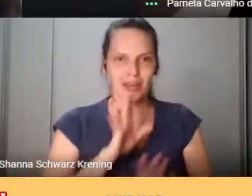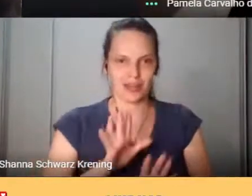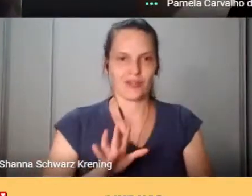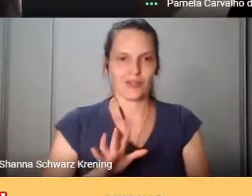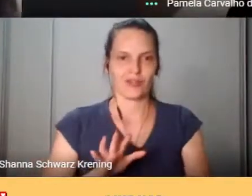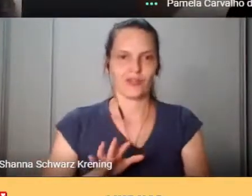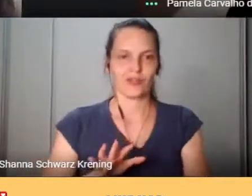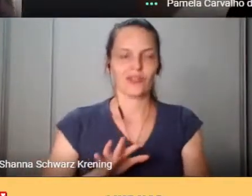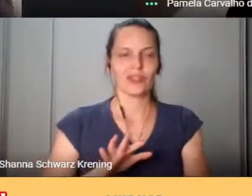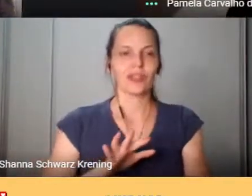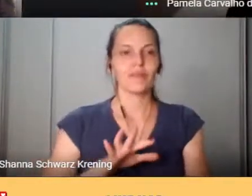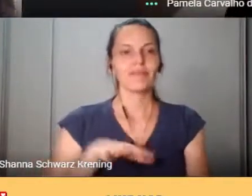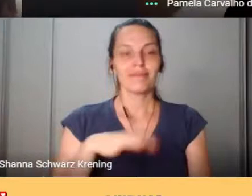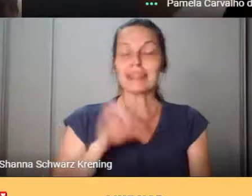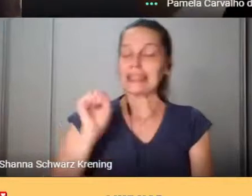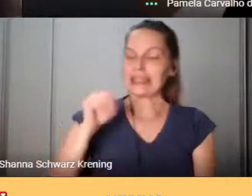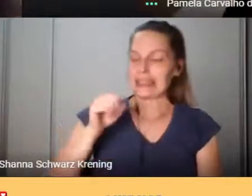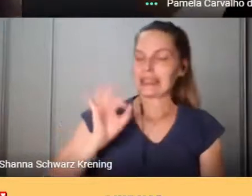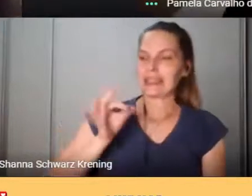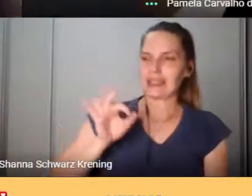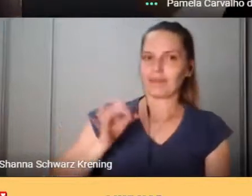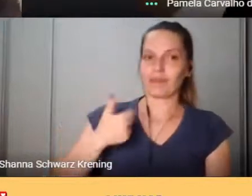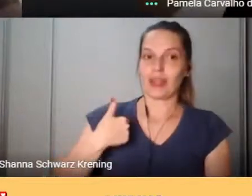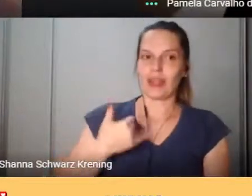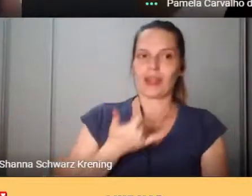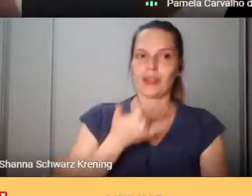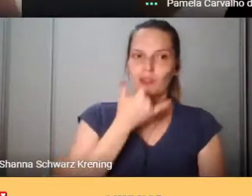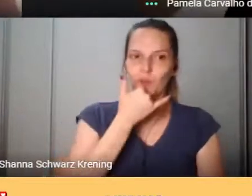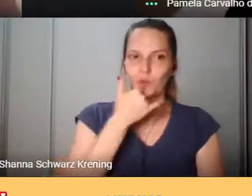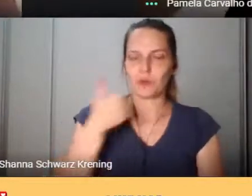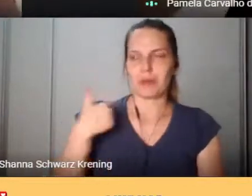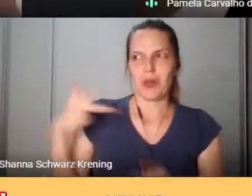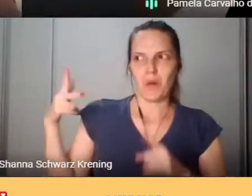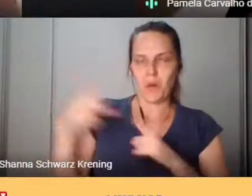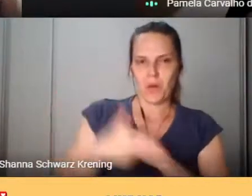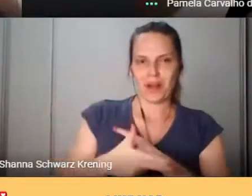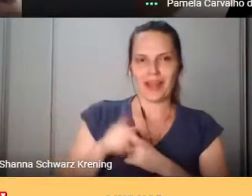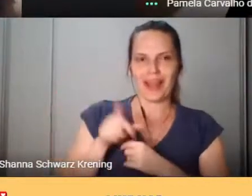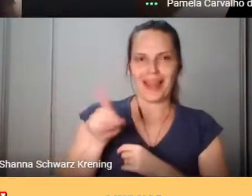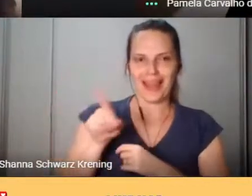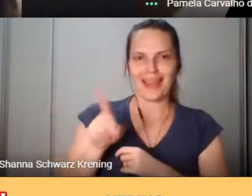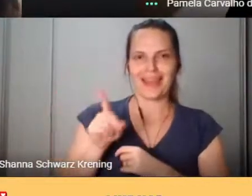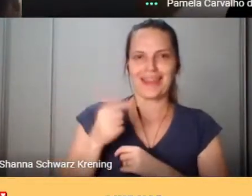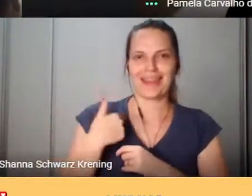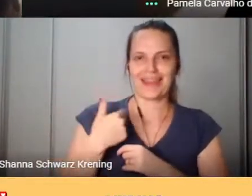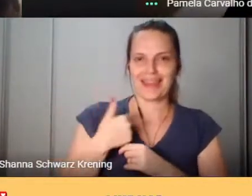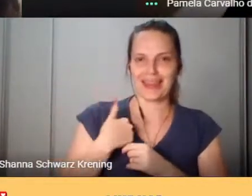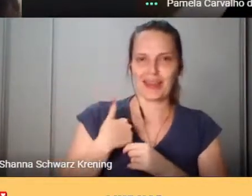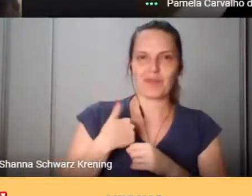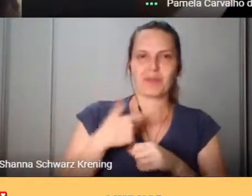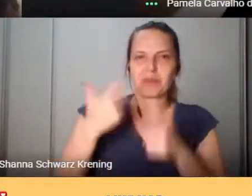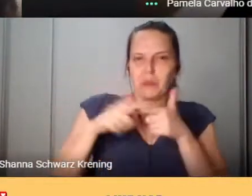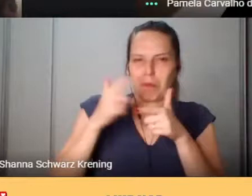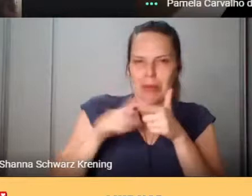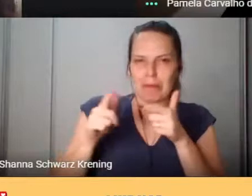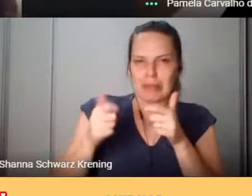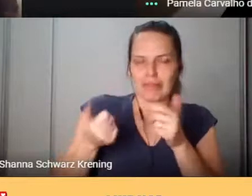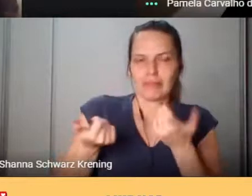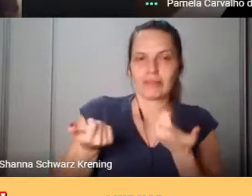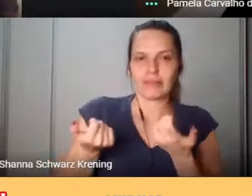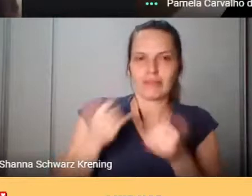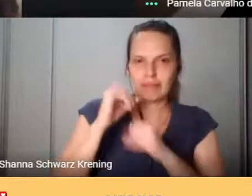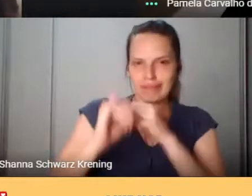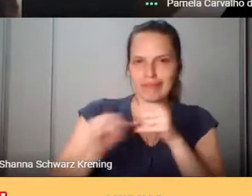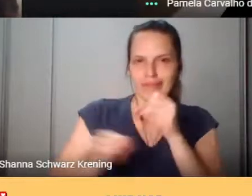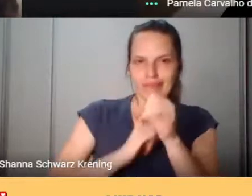Exatamente. Quando a gente pensa nas... Desculpa, Pamela, acabei te interrompendo, tô com um pouquinho de delay. Mas a gente pensa